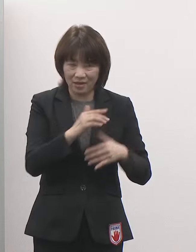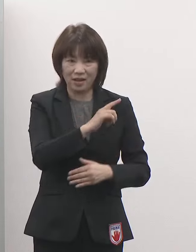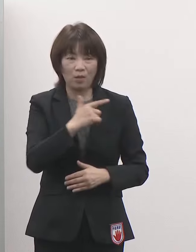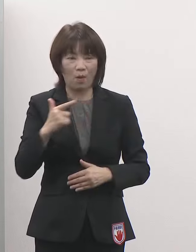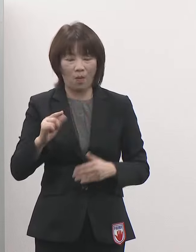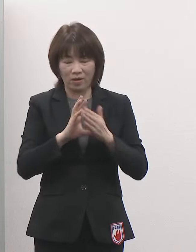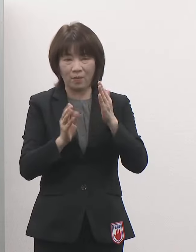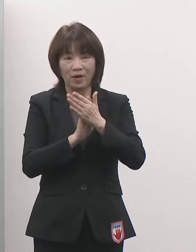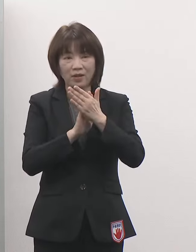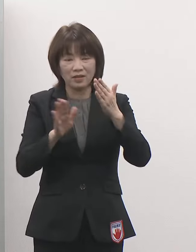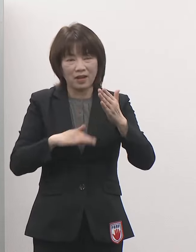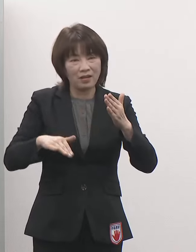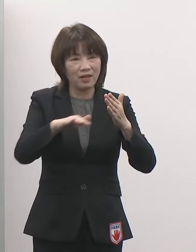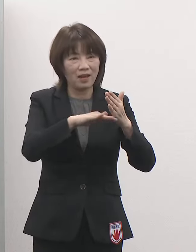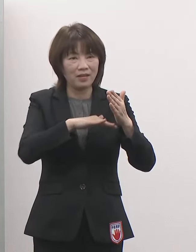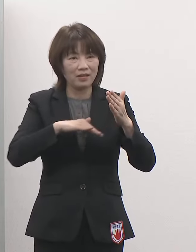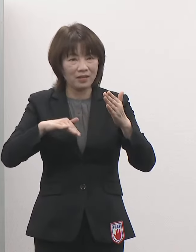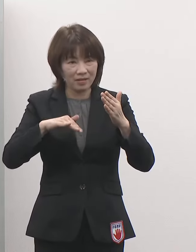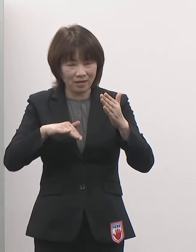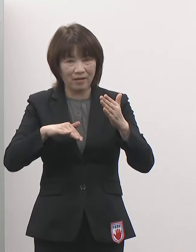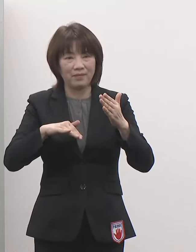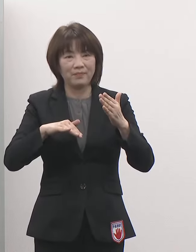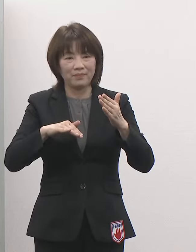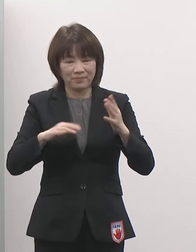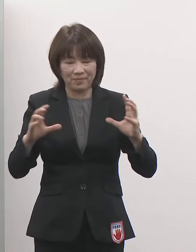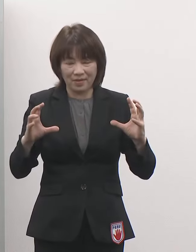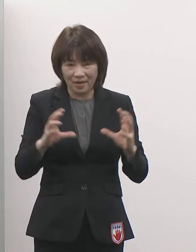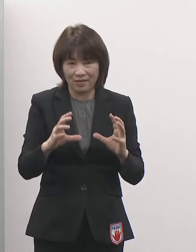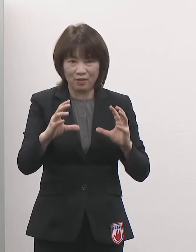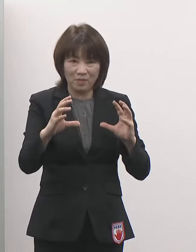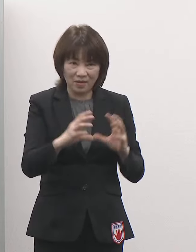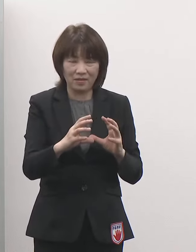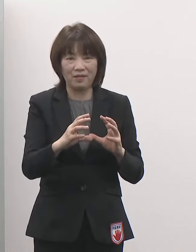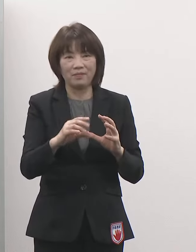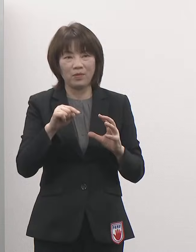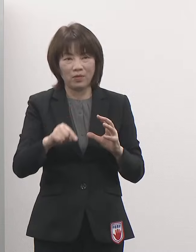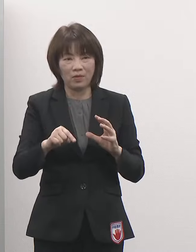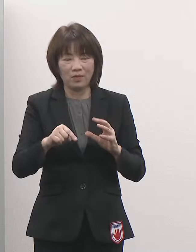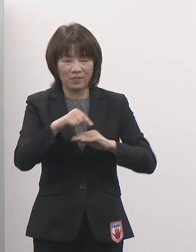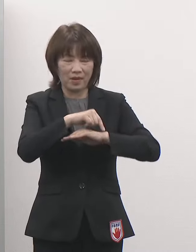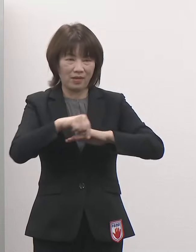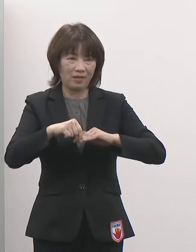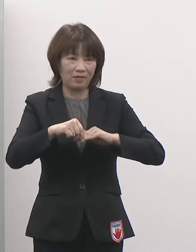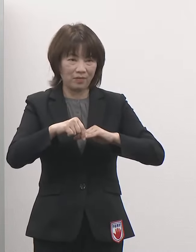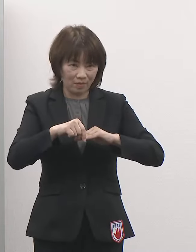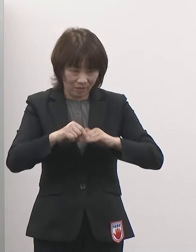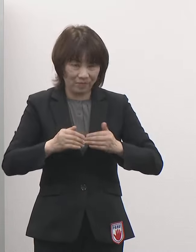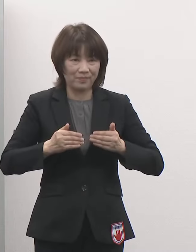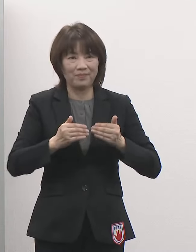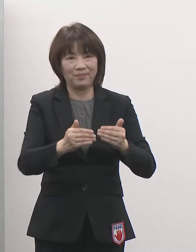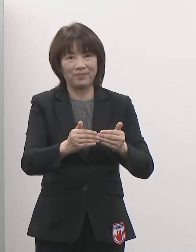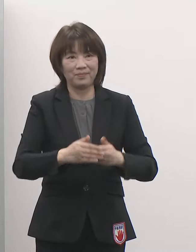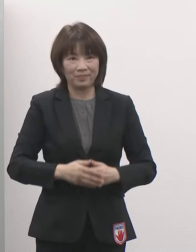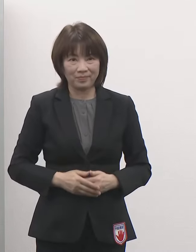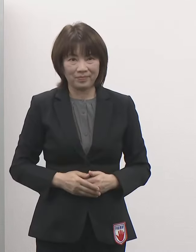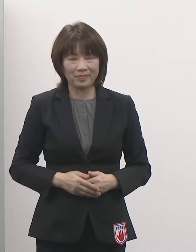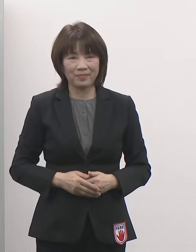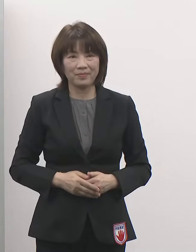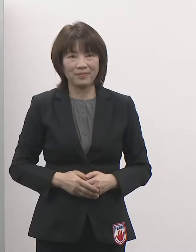県全体で、ファウンドリー化を目指していこうと、いうことで取り組みを進めてまいりたいと、思います。まあ、そこ